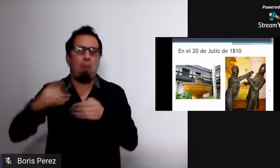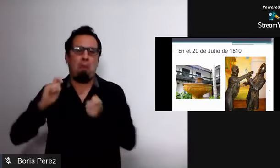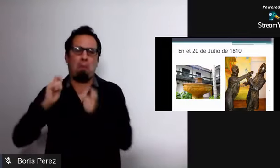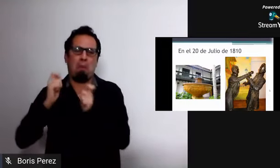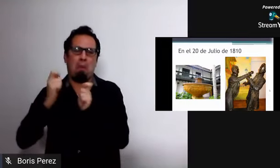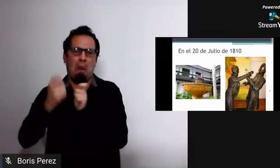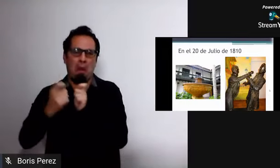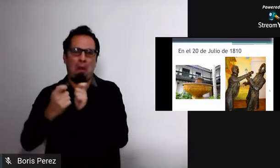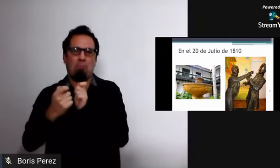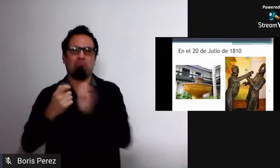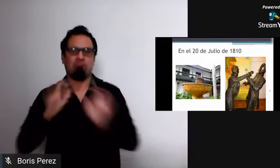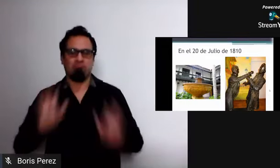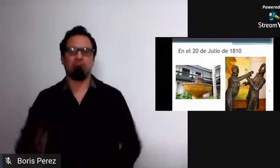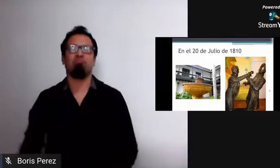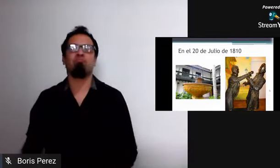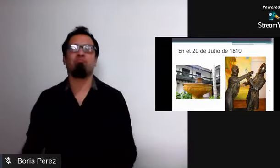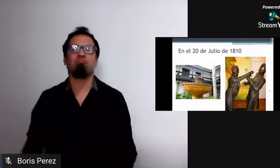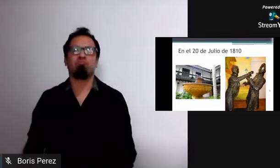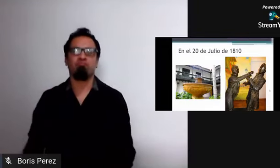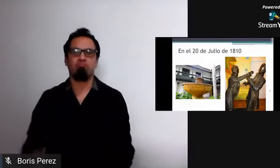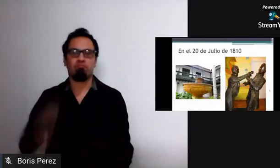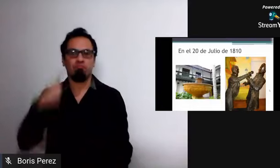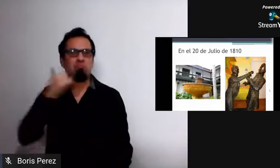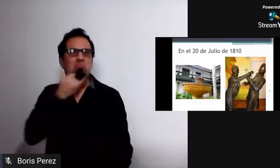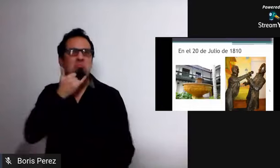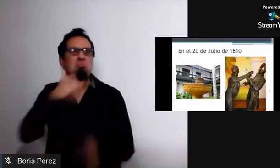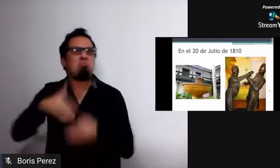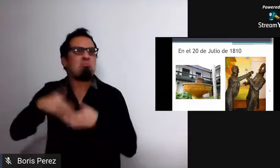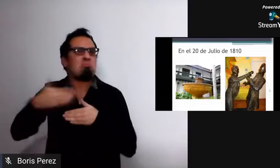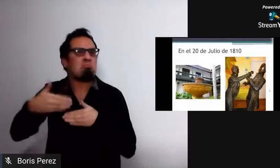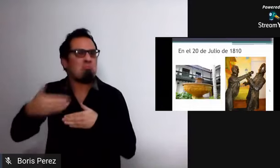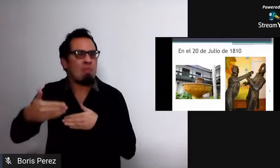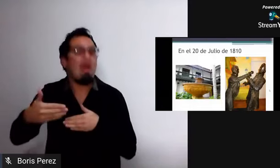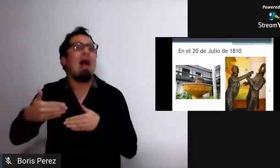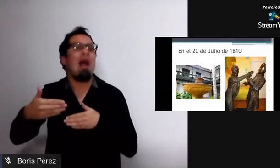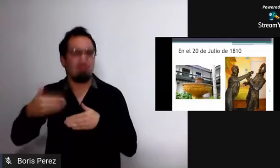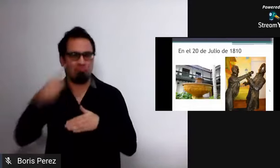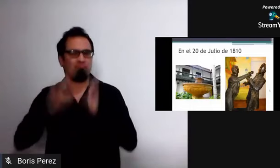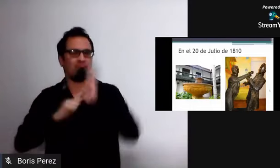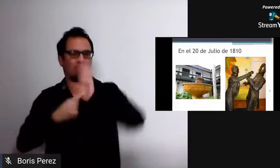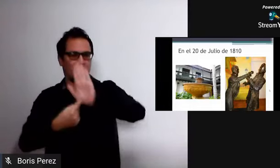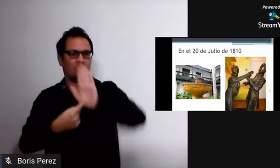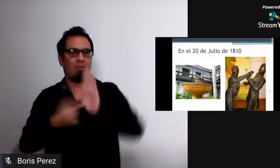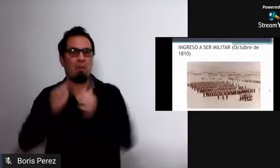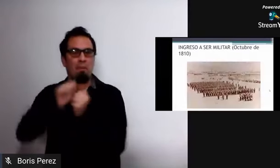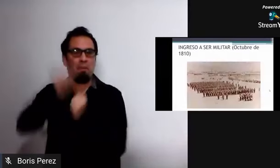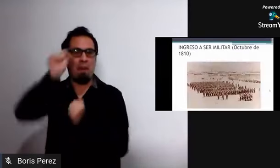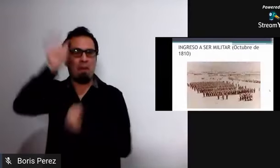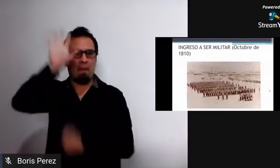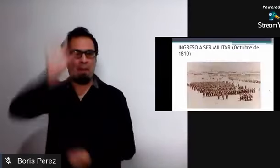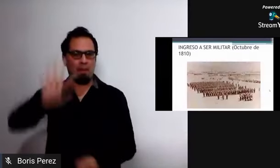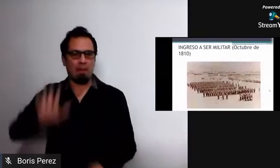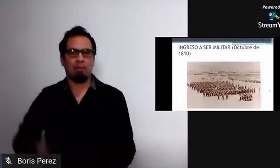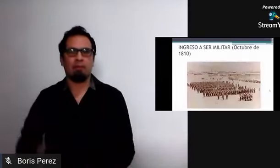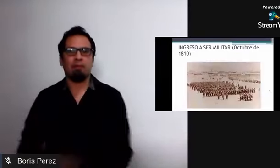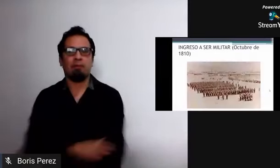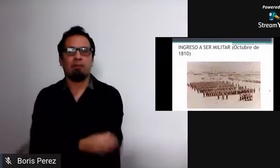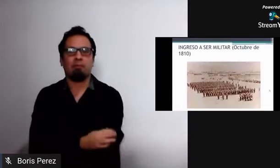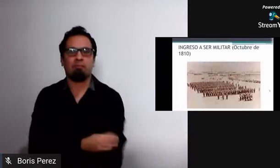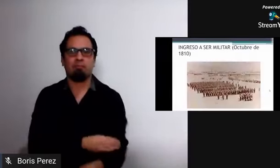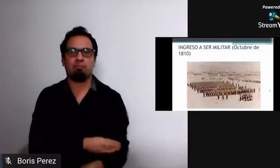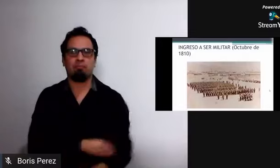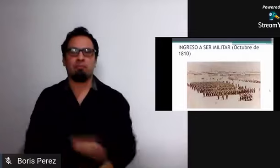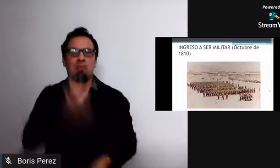en Bogotá y posteriormente se va expandiendo a otros territorios. Siguiente. Más adelante